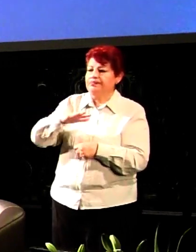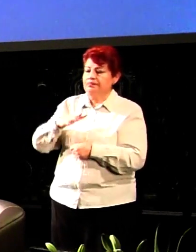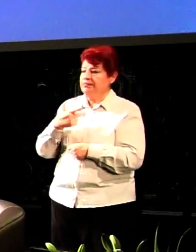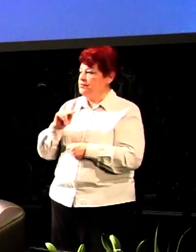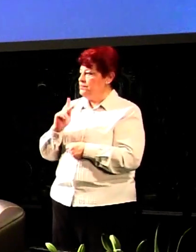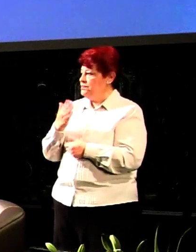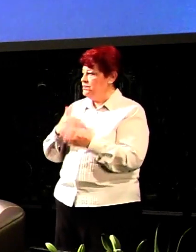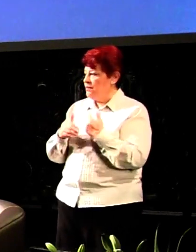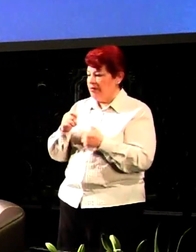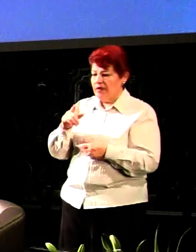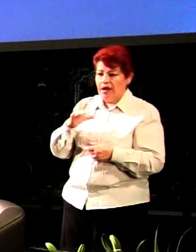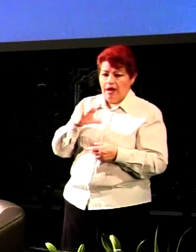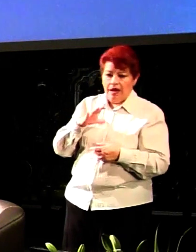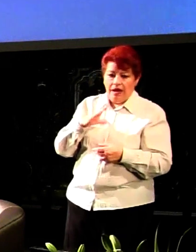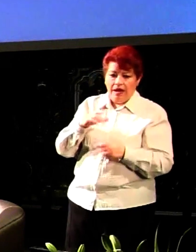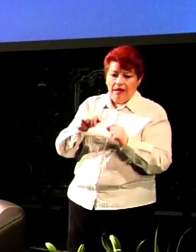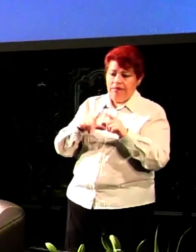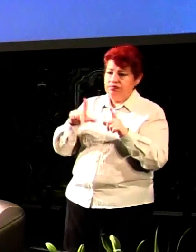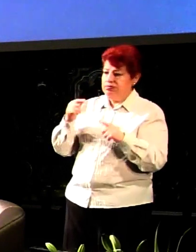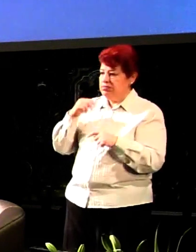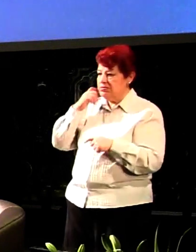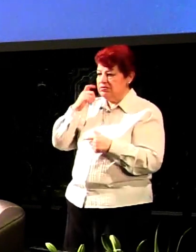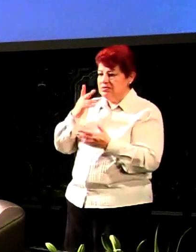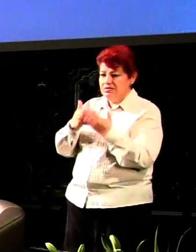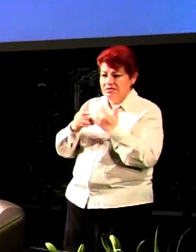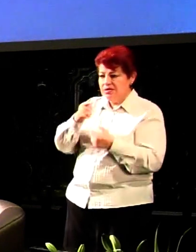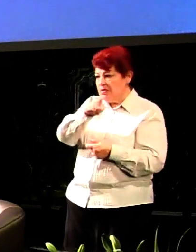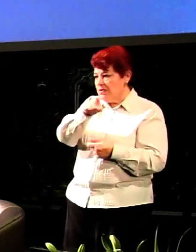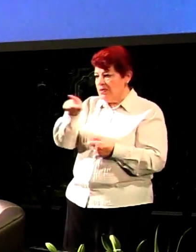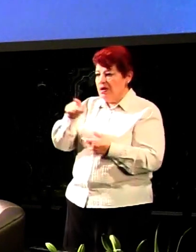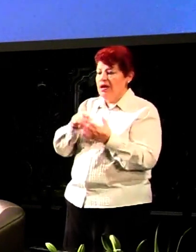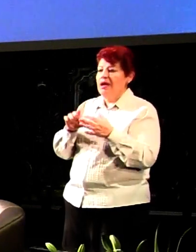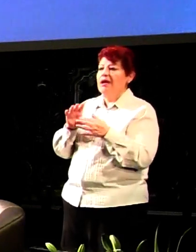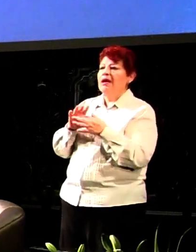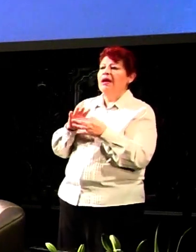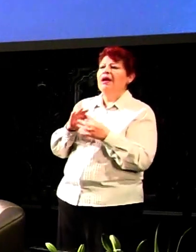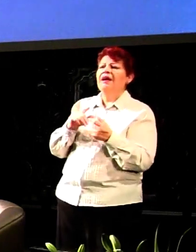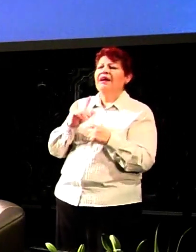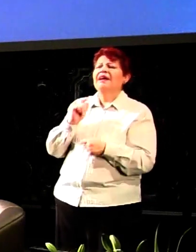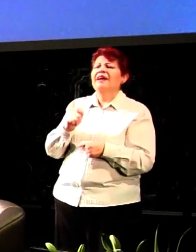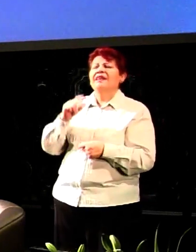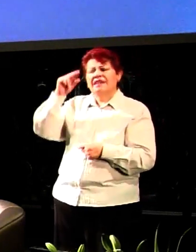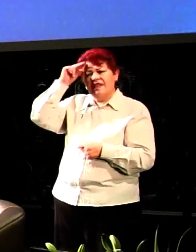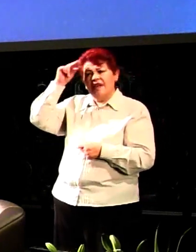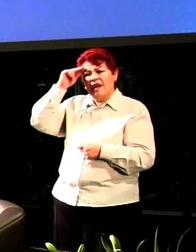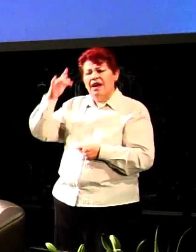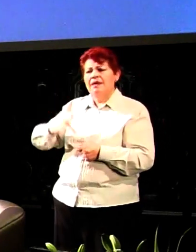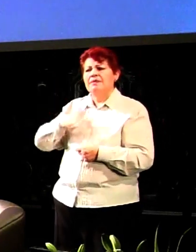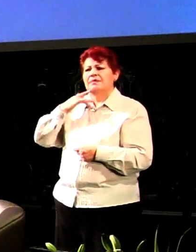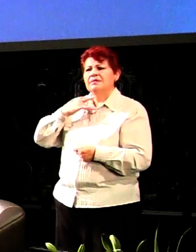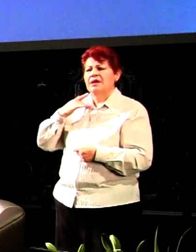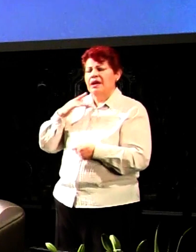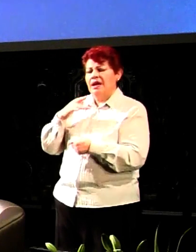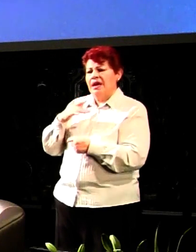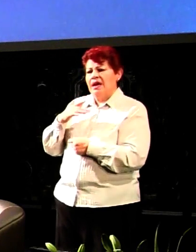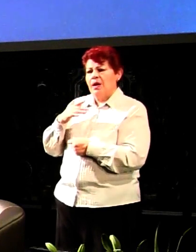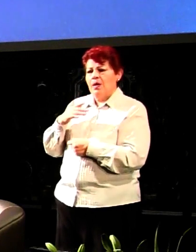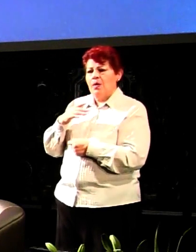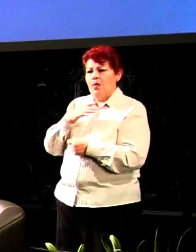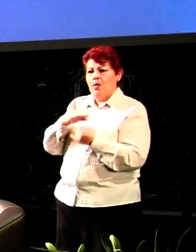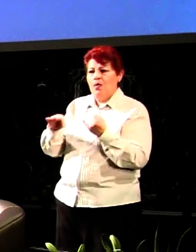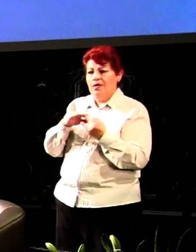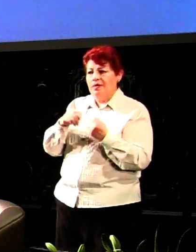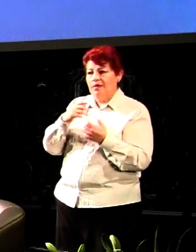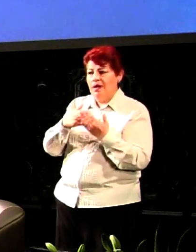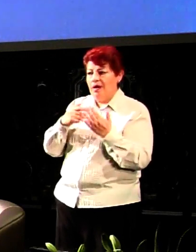ver esta diapositiva, yo quisiera primero explicar qué es inteligencia emocional, porque hoy últimamente